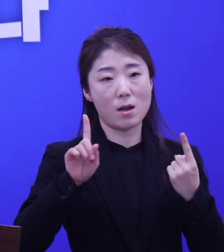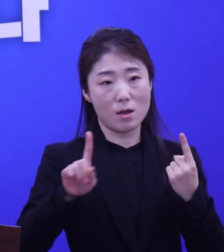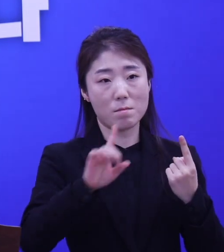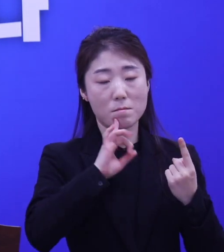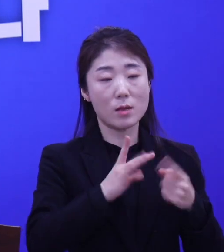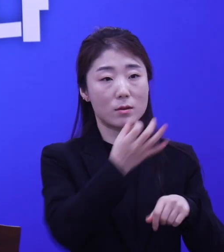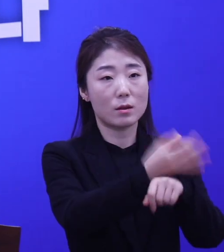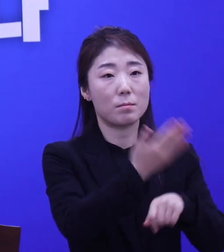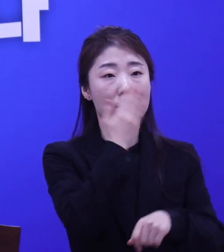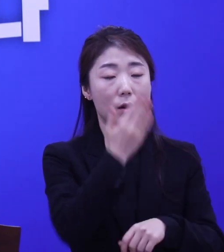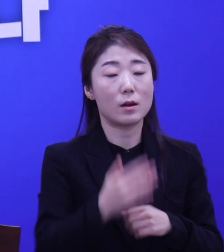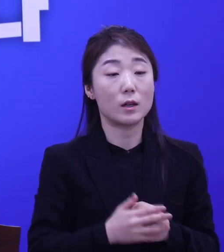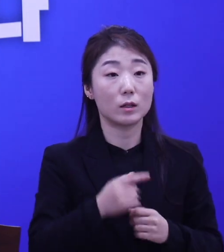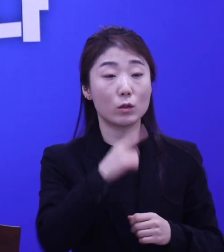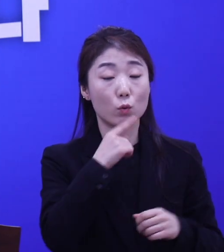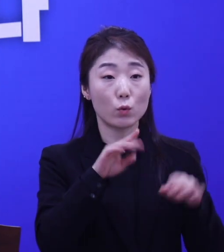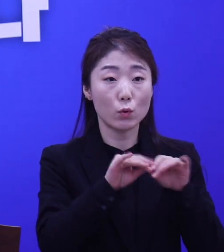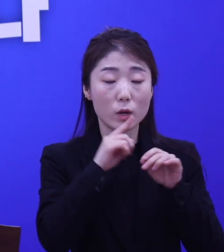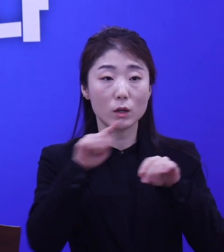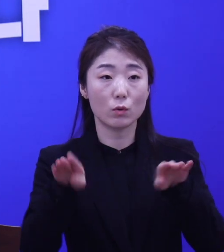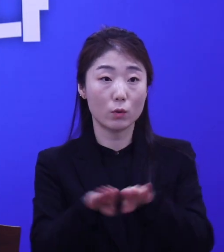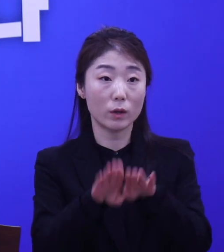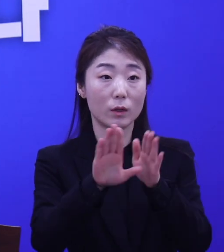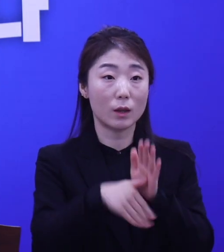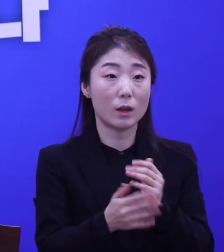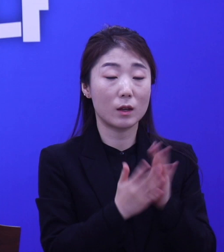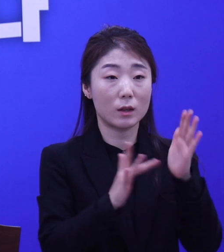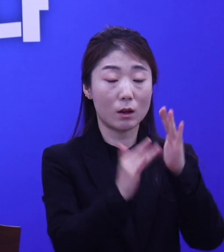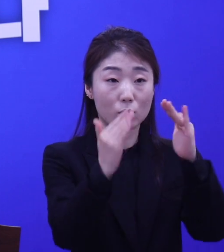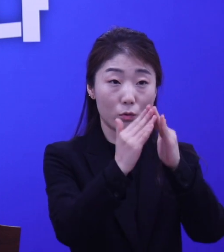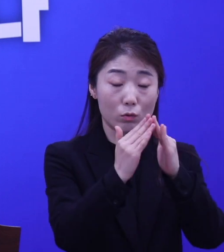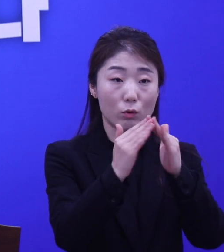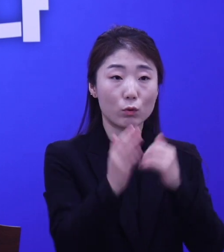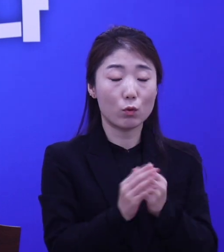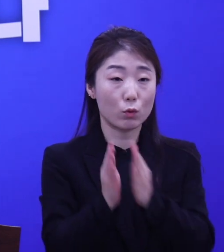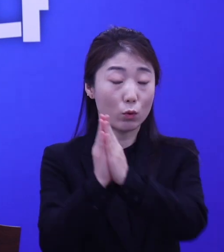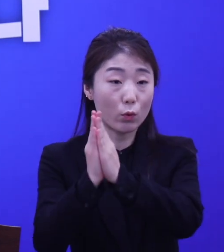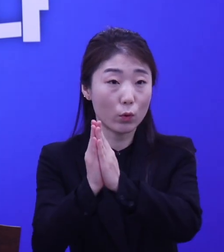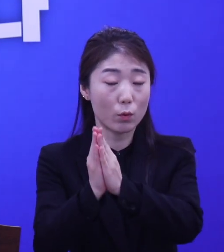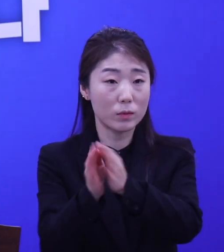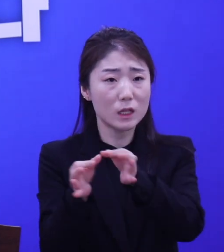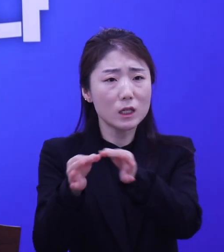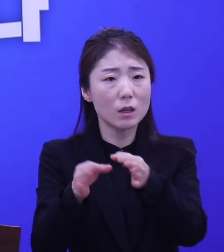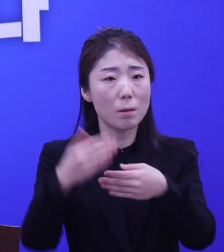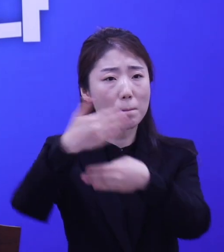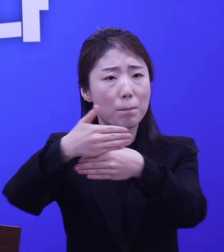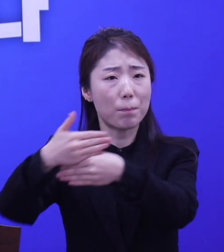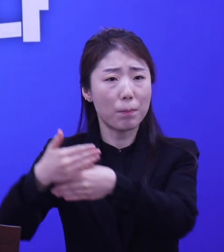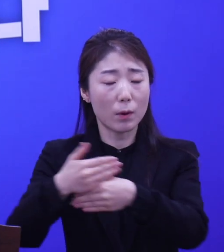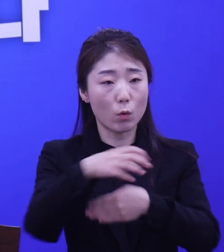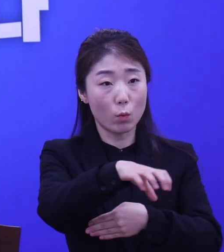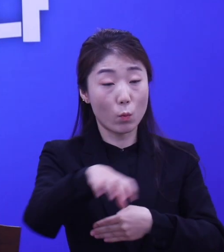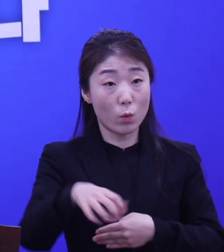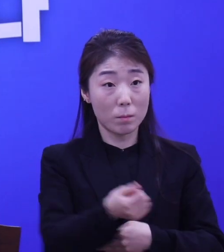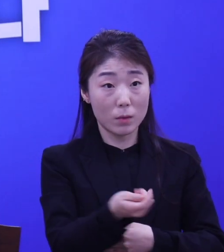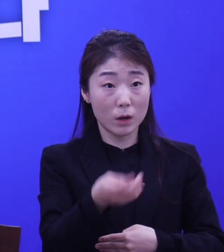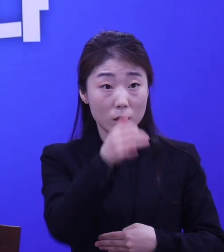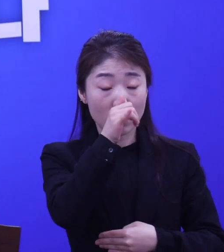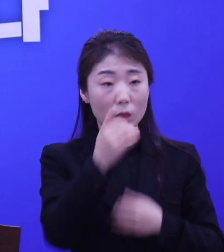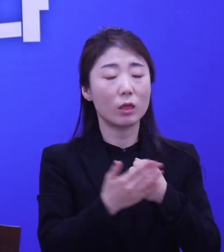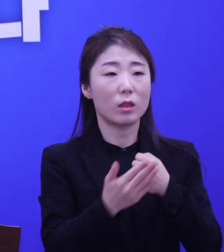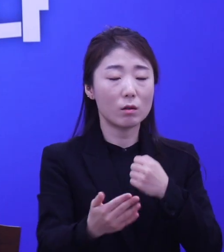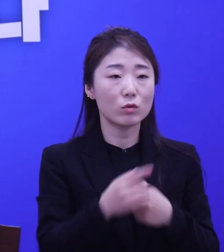가능합니다. 주말에는 약국 및 우체국, 농협 하나로 마트가 문을 닫는 지역이 있습니다. 주말